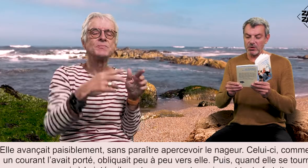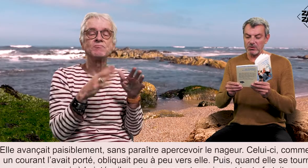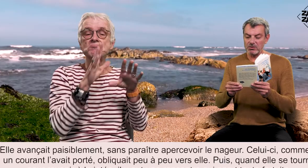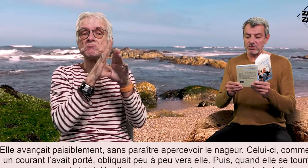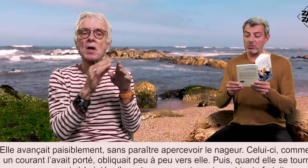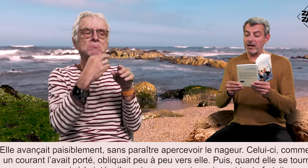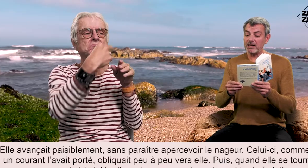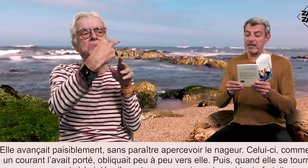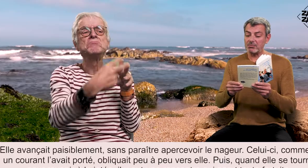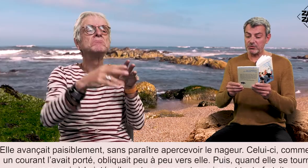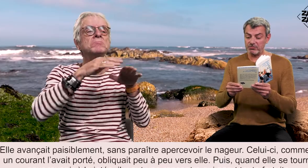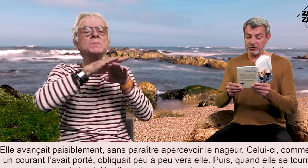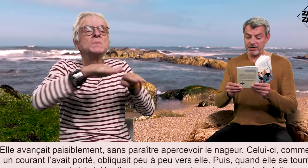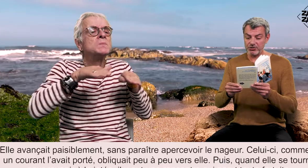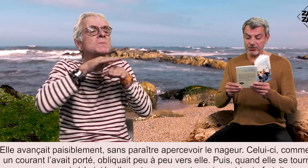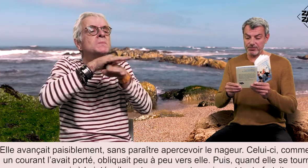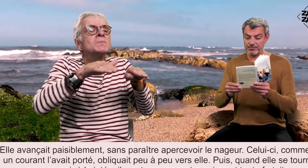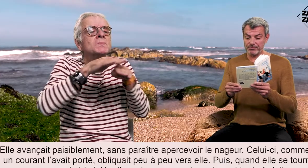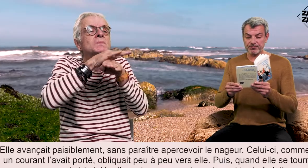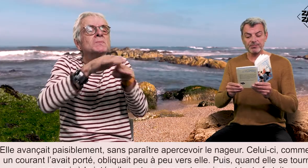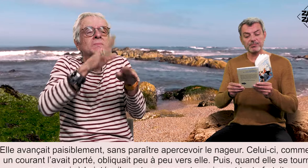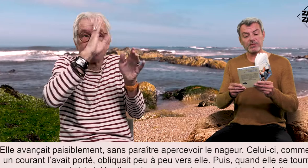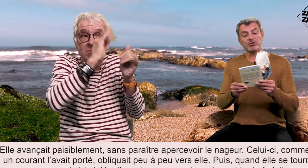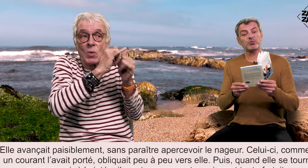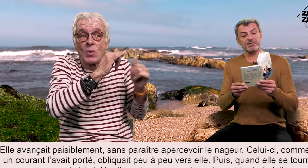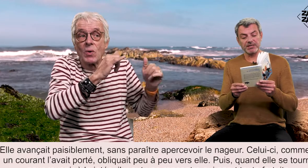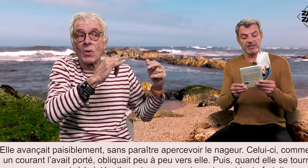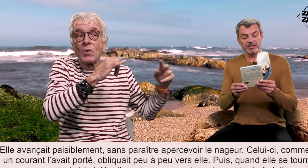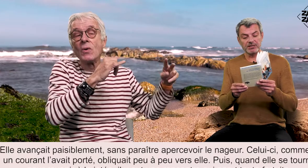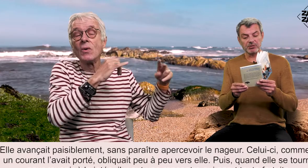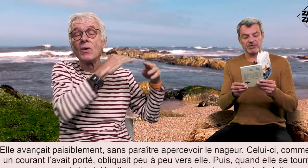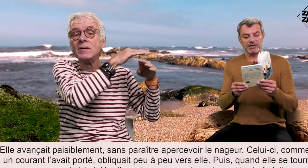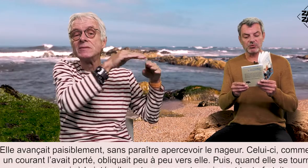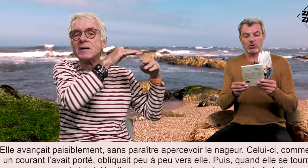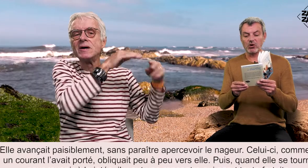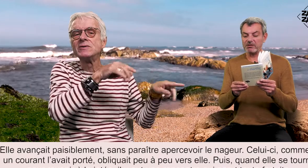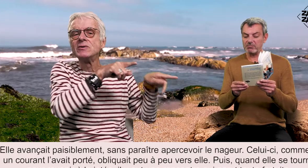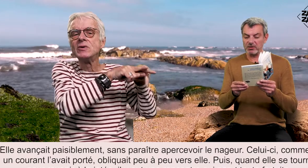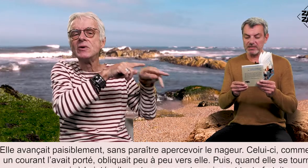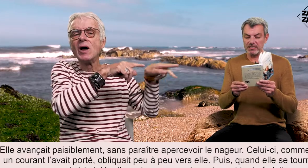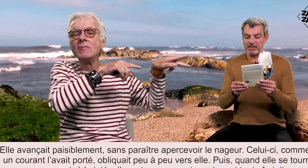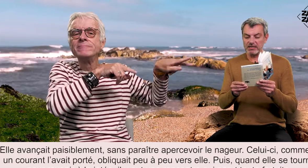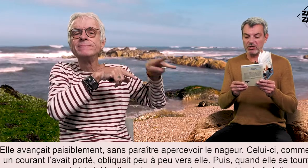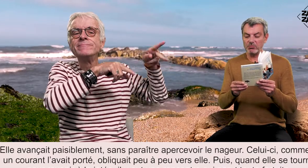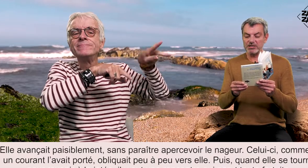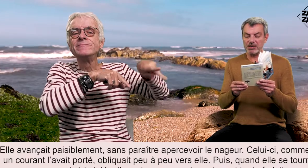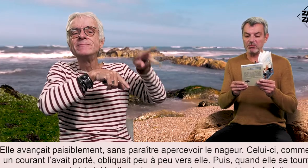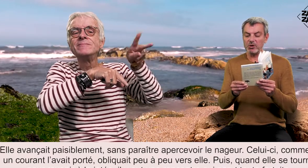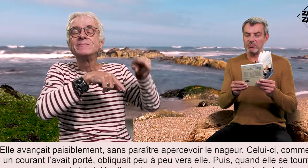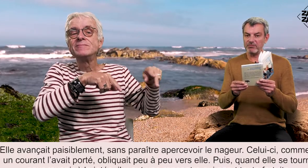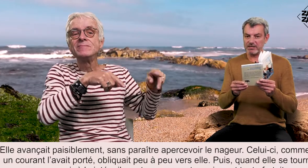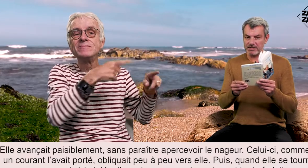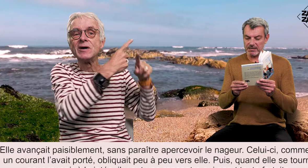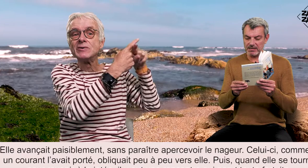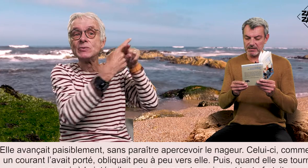paisiblement, sans paraître apercevoir le nageur. Celui-ci, comme si un courant l'avait porté, obliquait